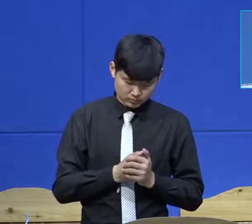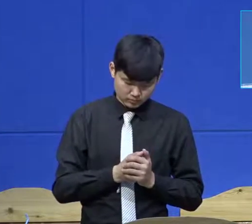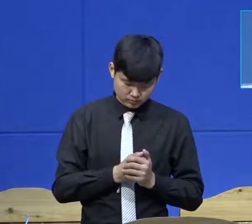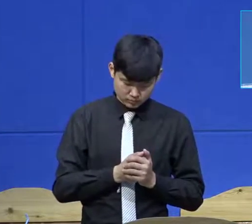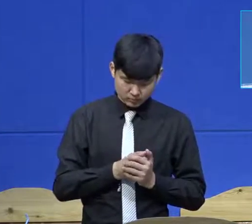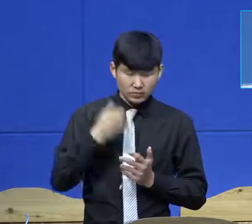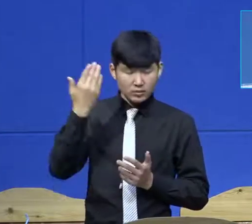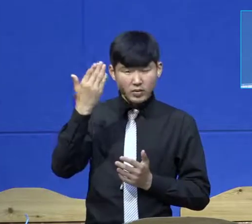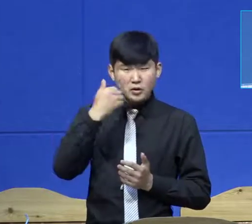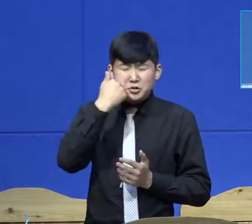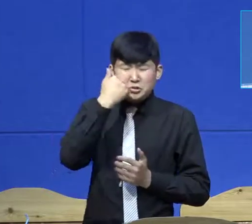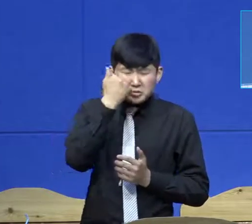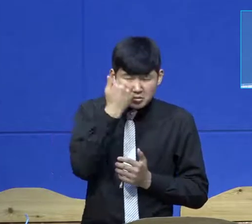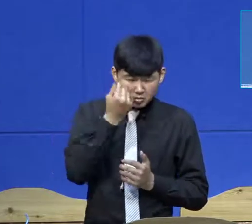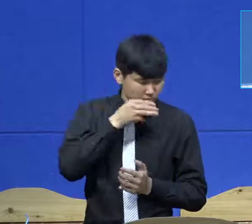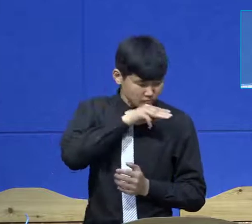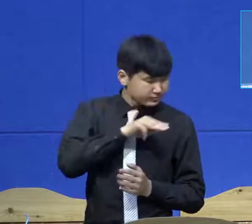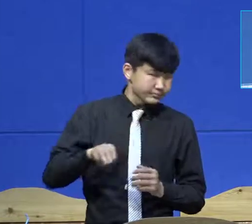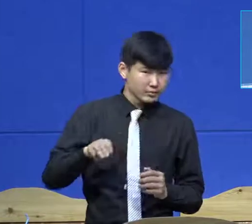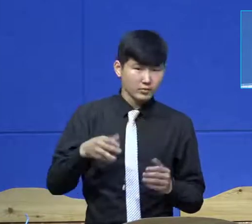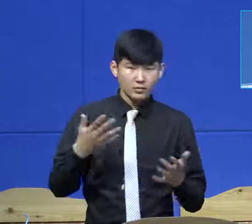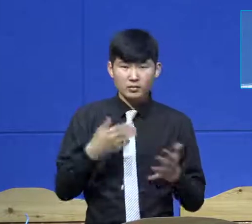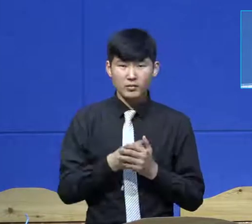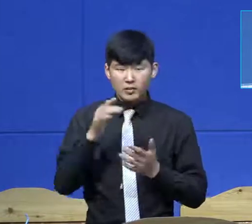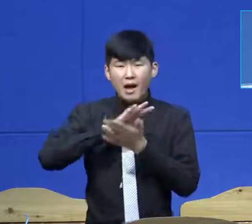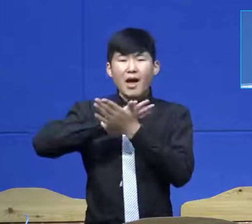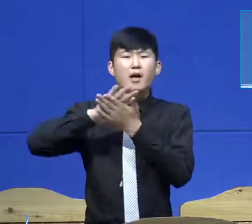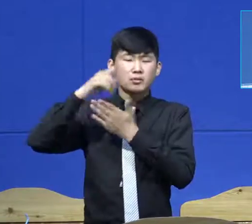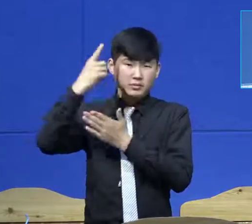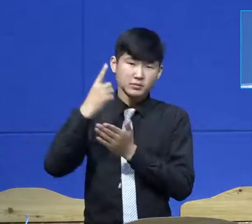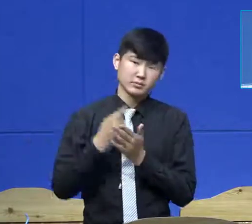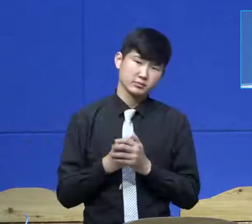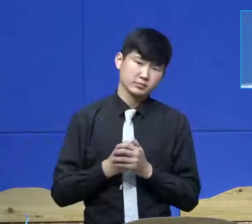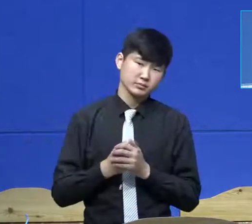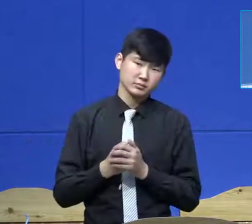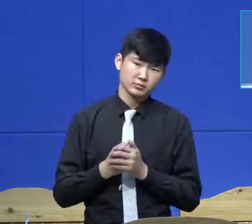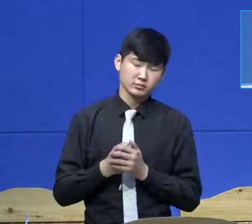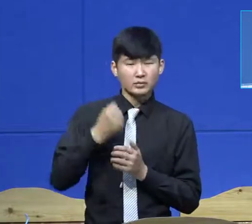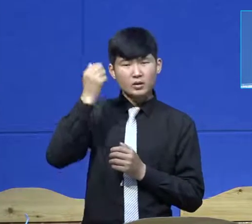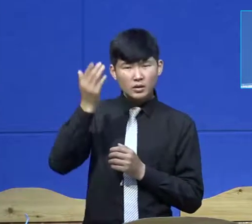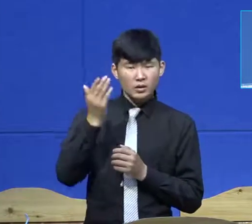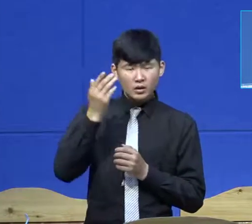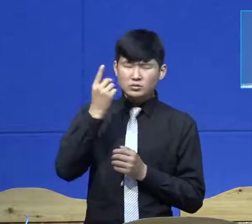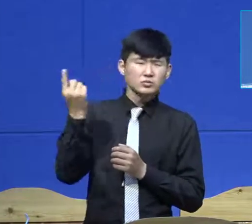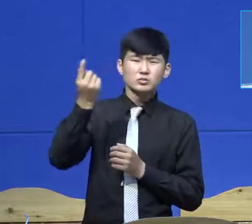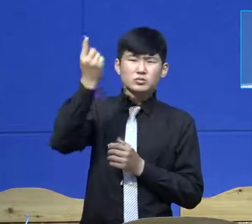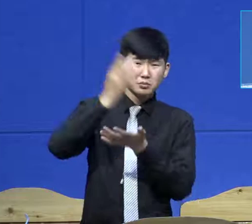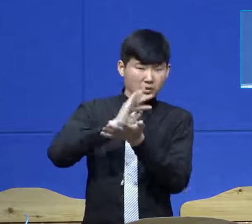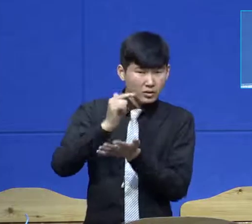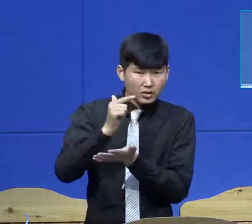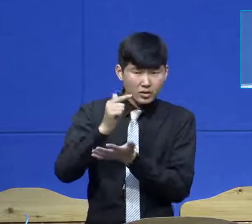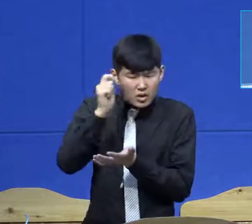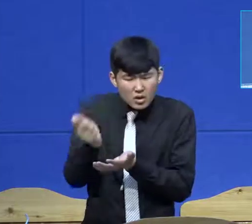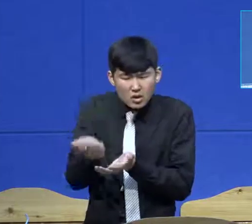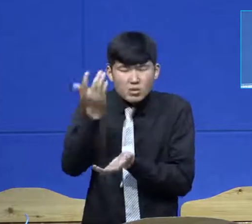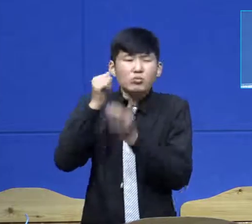Тэр ичхүүрийг үл тоомсорлсон гэсэн. Тэр ариун нэгэн. Тэр өндөрт байдаг эрхэм хүндтэй